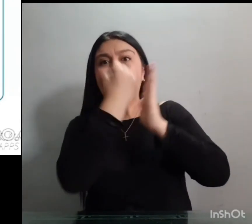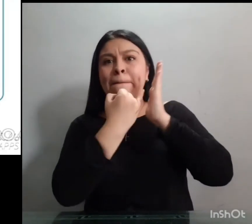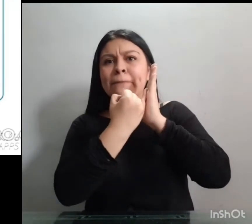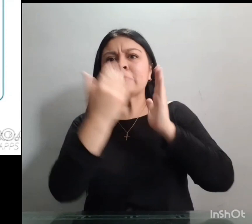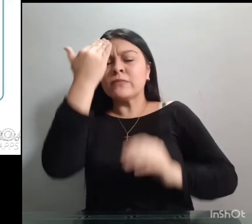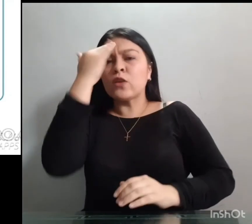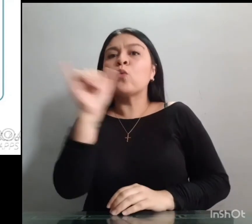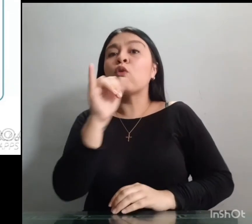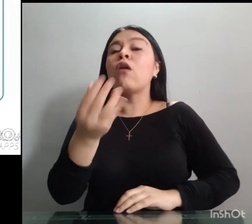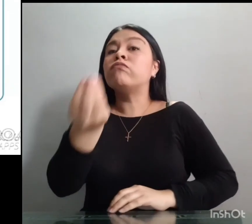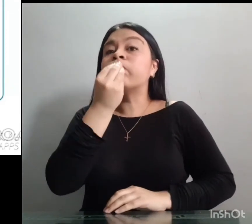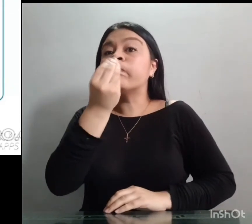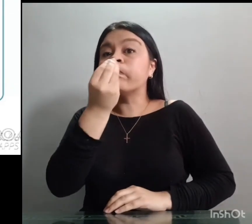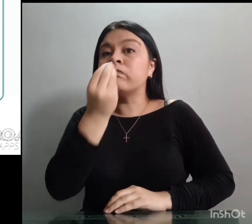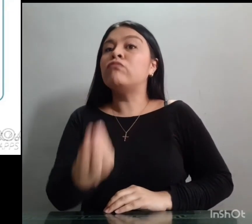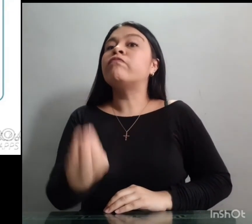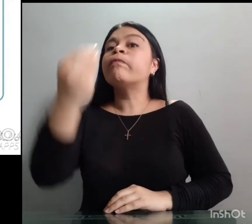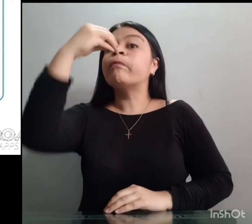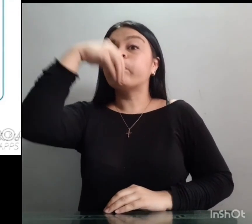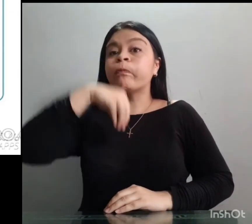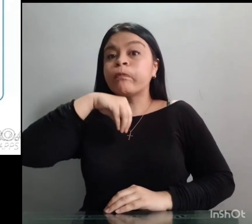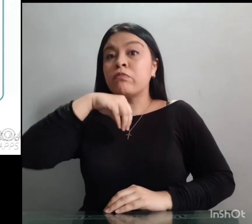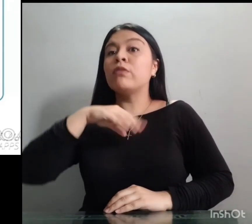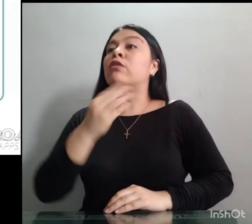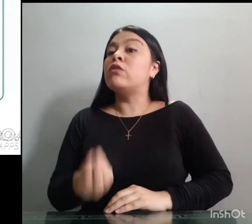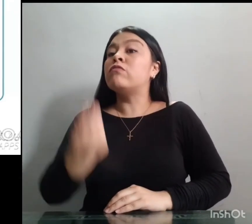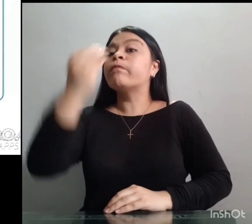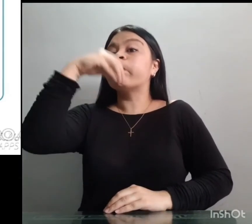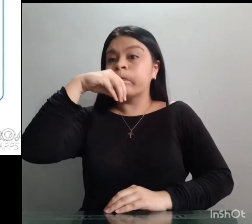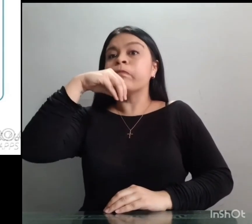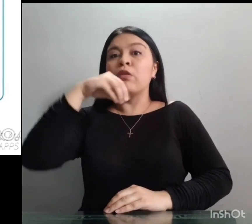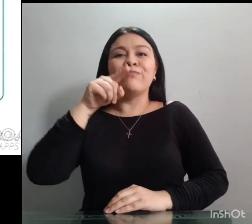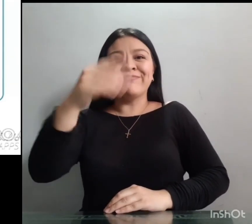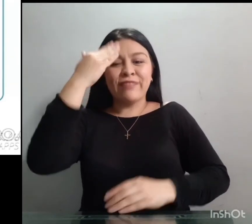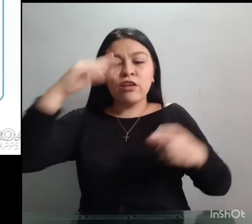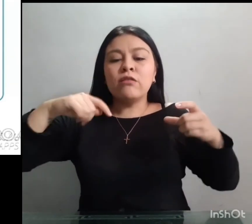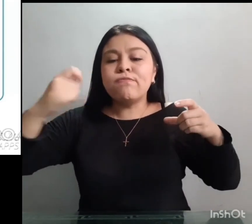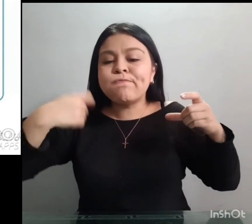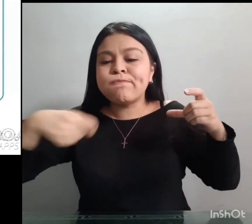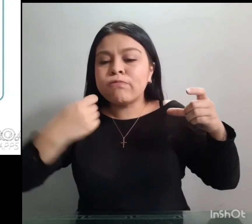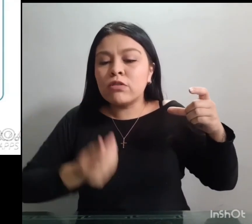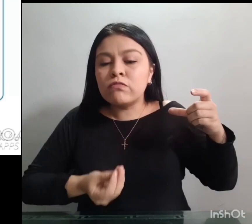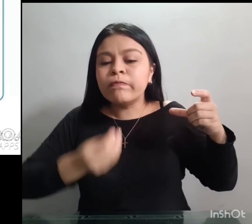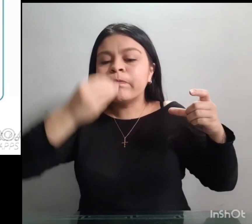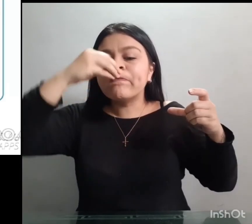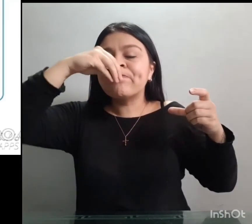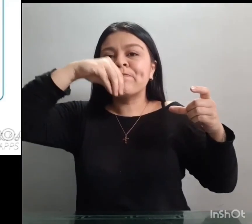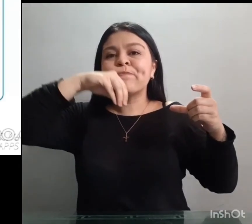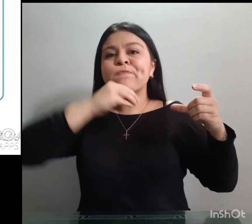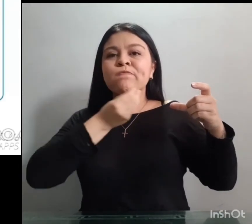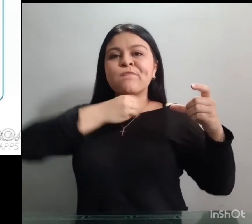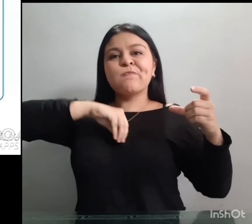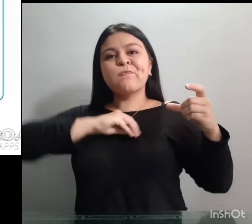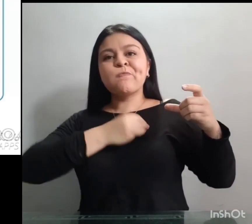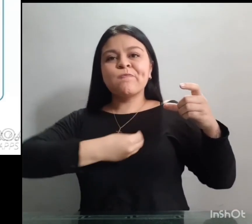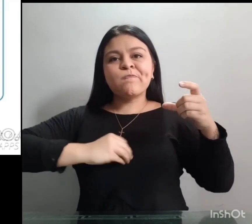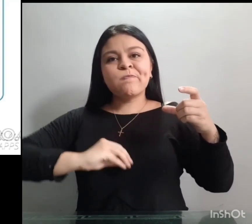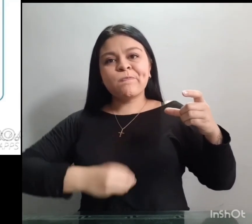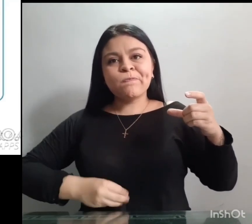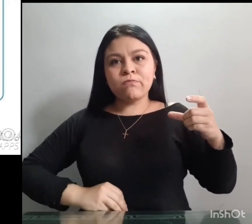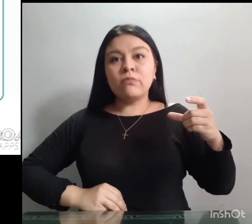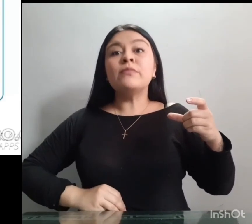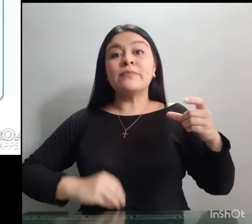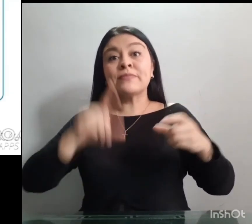el alimento, pasar el alimento, cuando estamos comiendo, ¿sí? Pero también se encarga